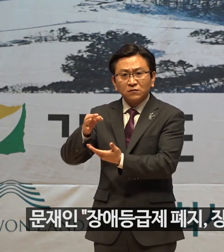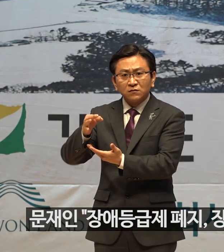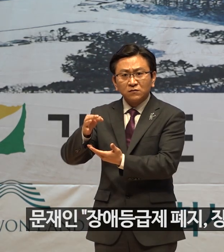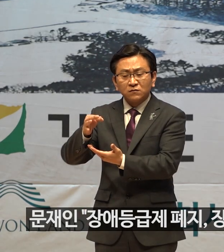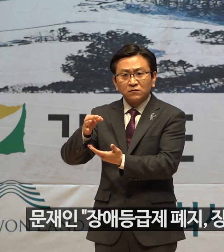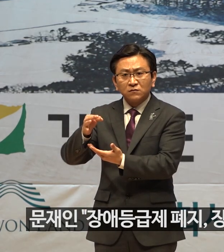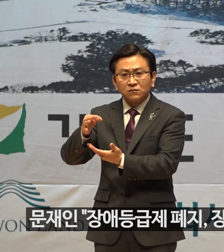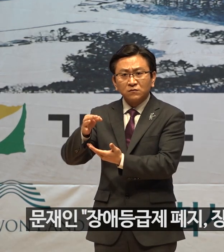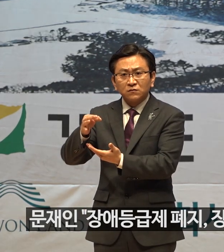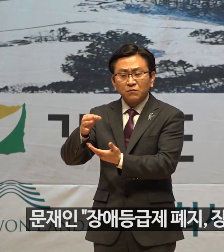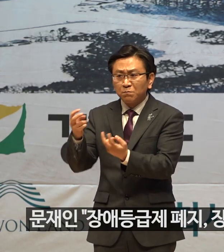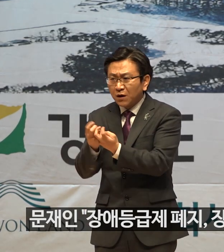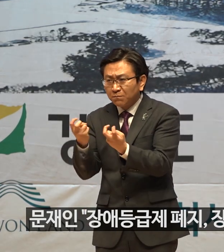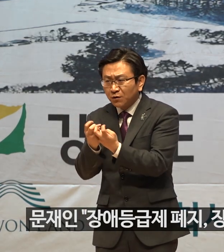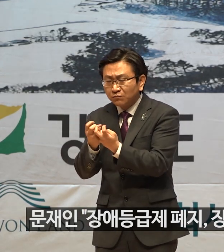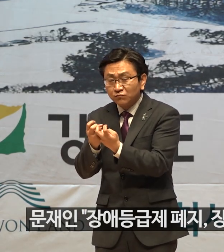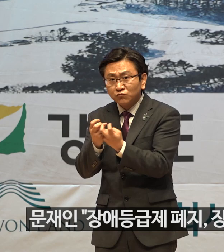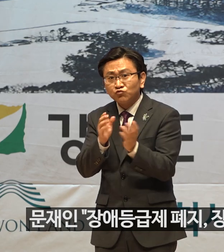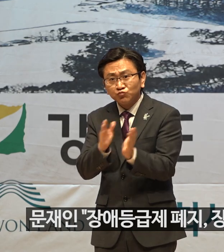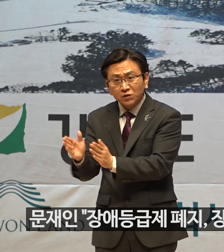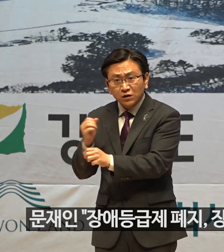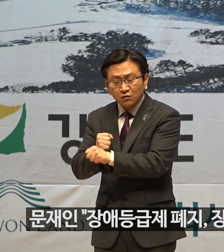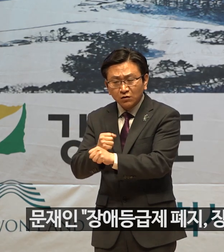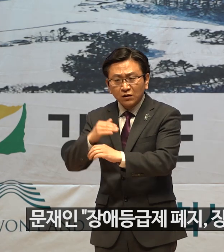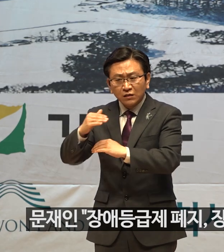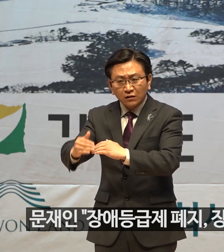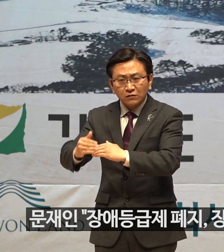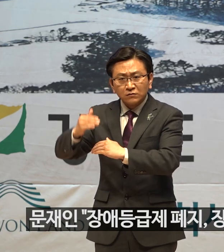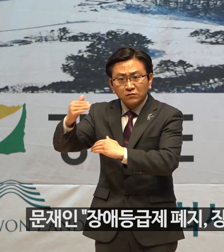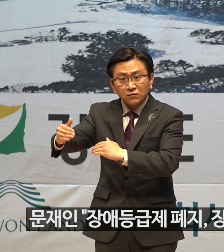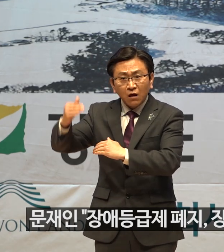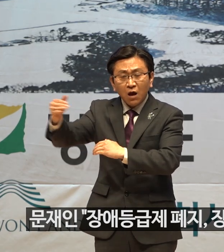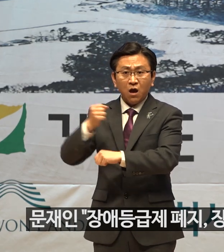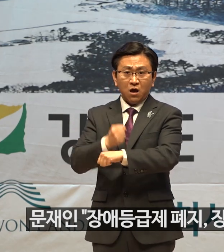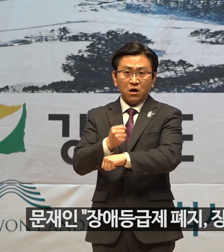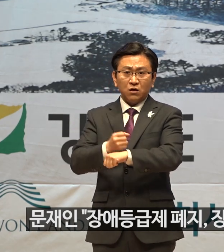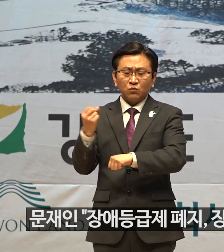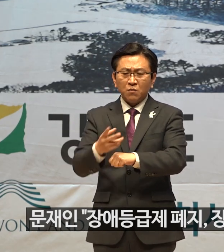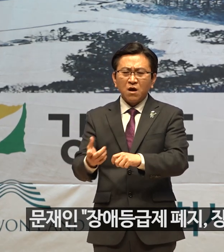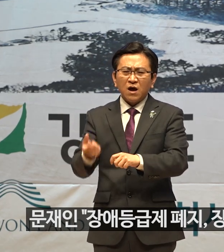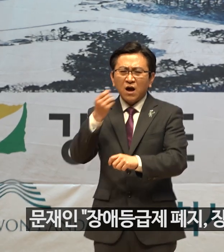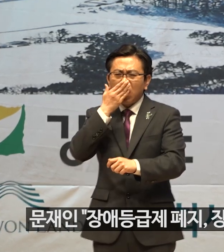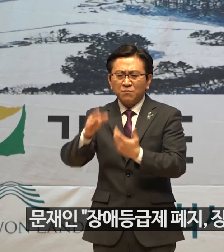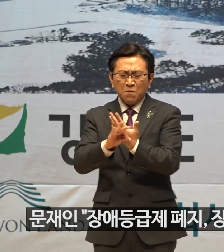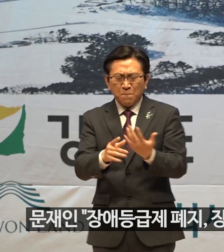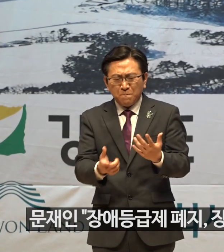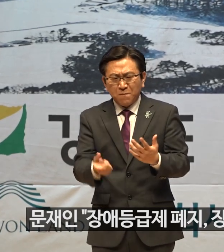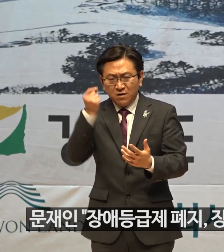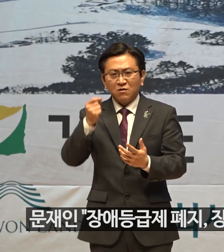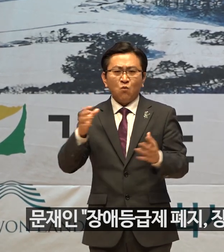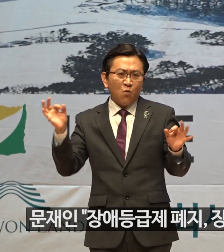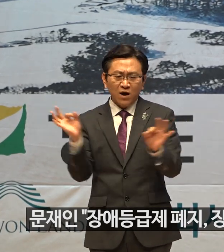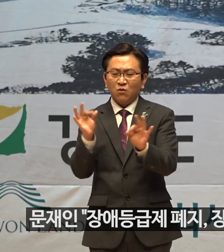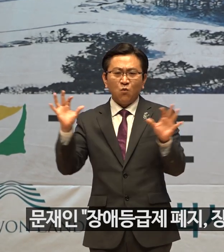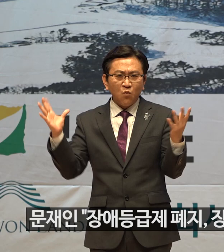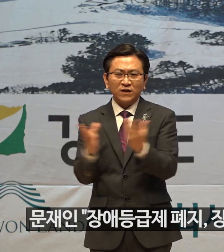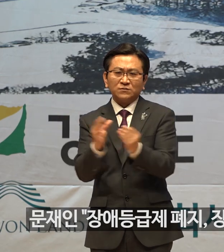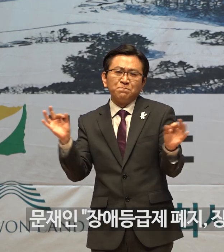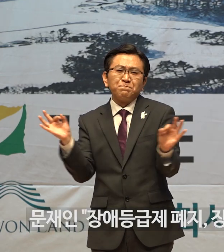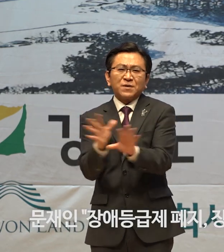재택을, 재원 대책을 고려하여 단계적으로 해나가되 빠른 기간 내에 완전한 폐지를